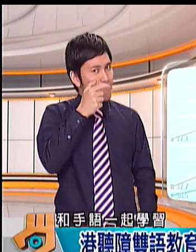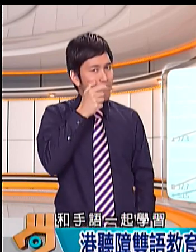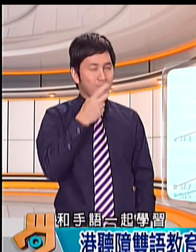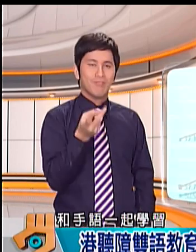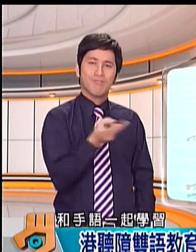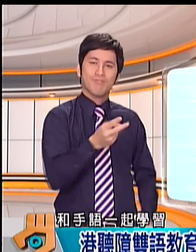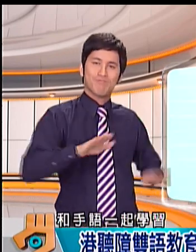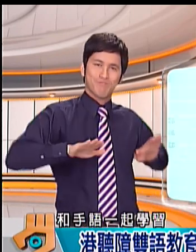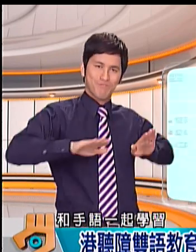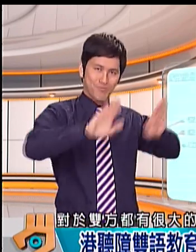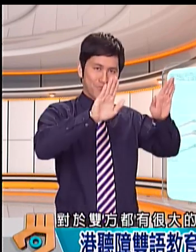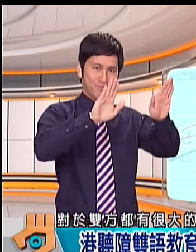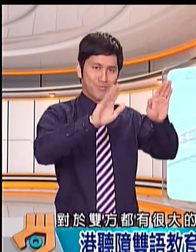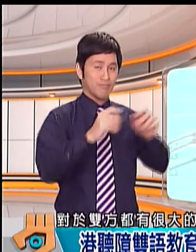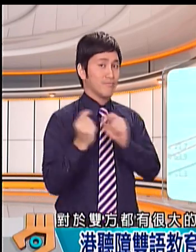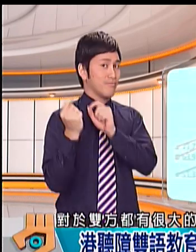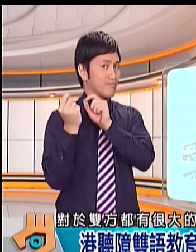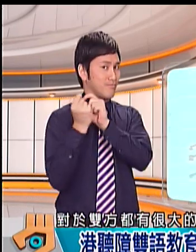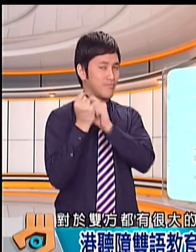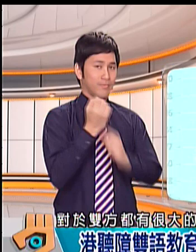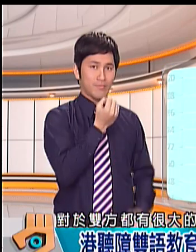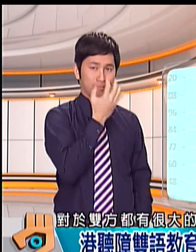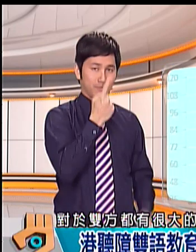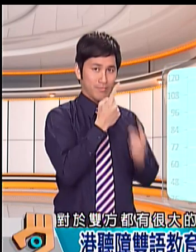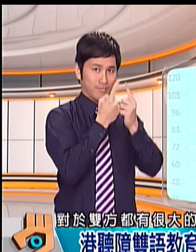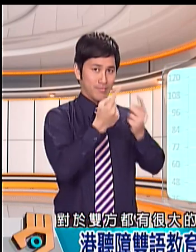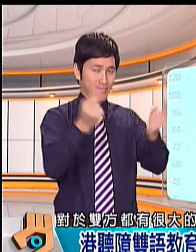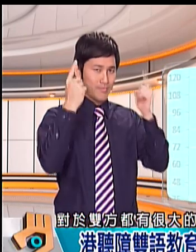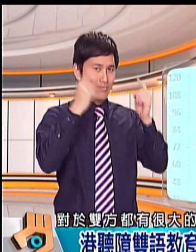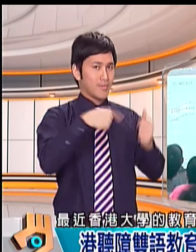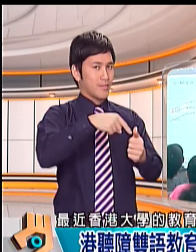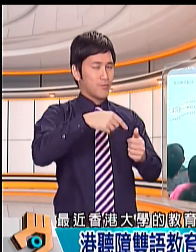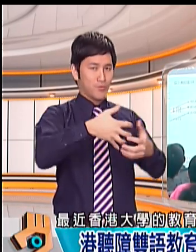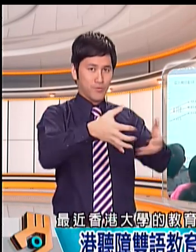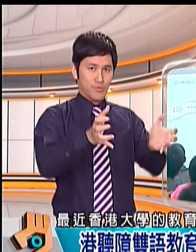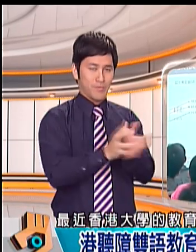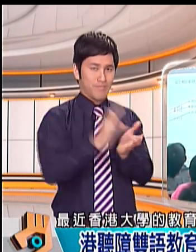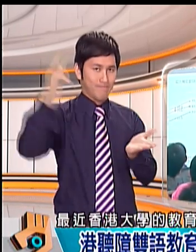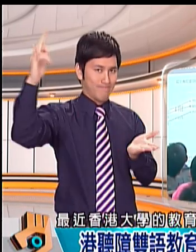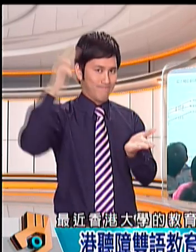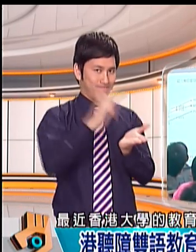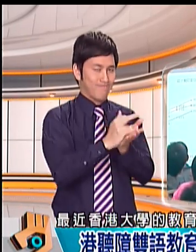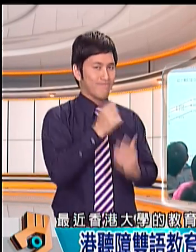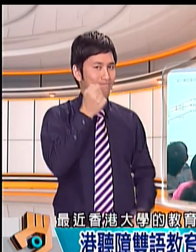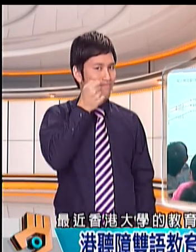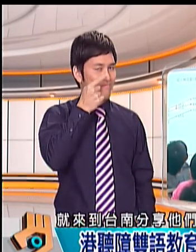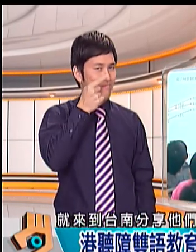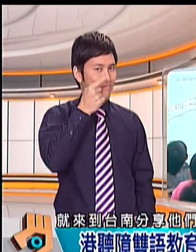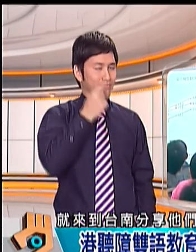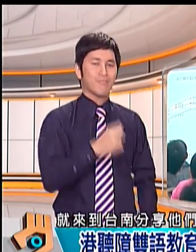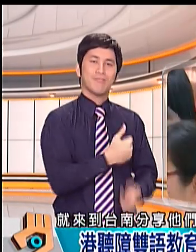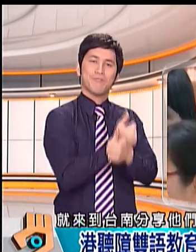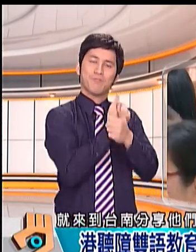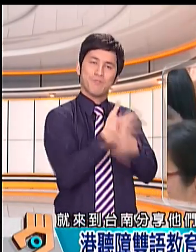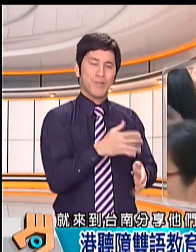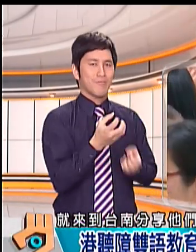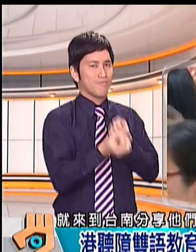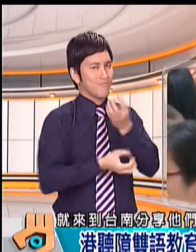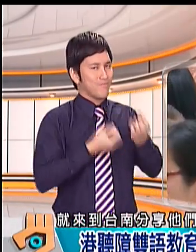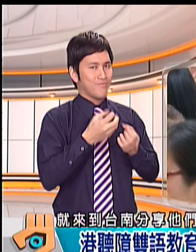学习，对于双方都有很大的进步。最近香港大学的教育团队就来到台南，分享了他们的